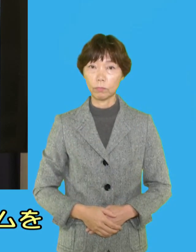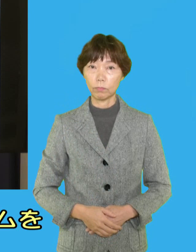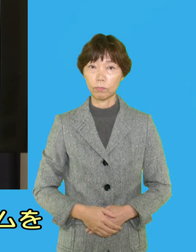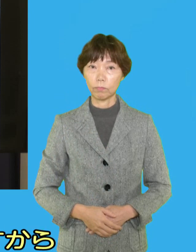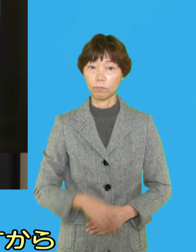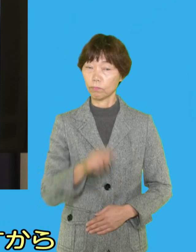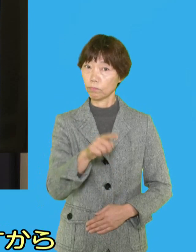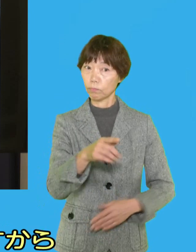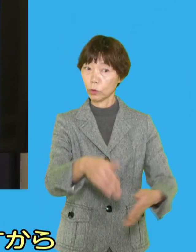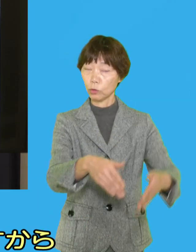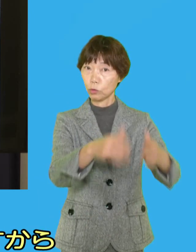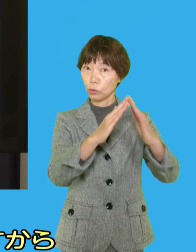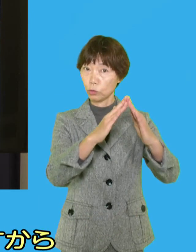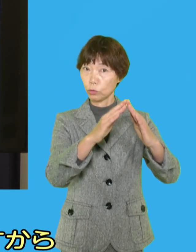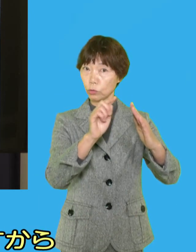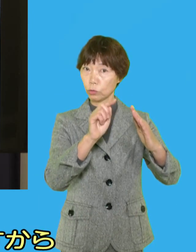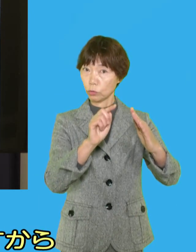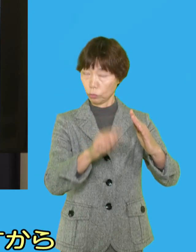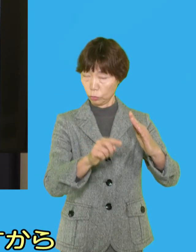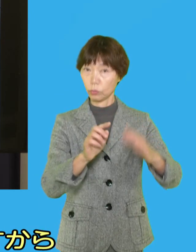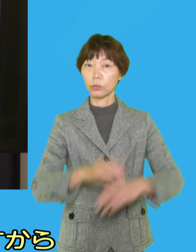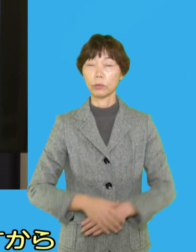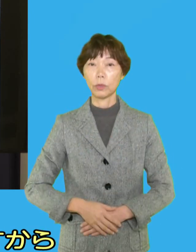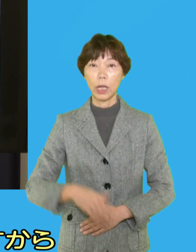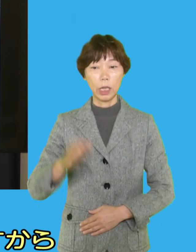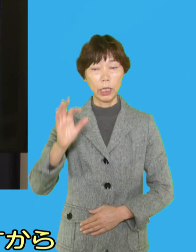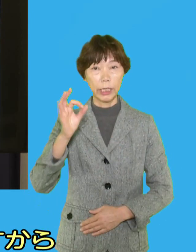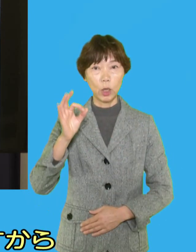るということであれば、これはもう大きな計画で、まあ、費用